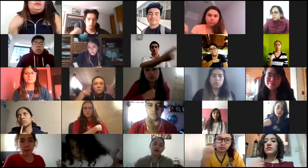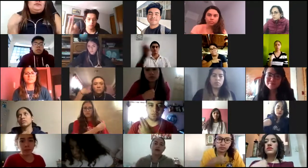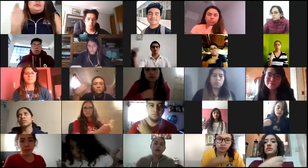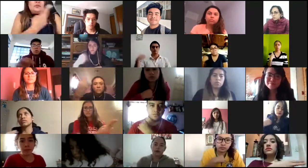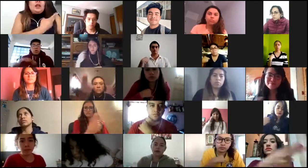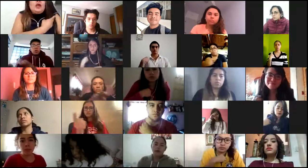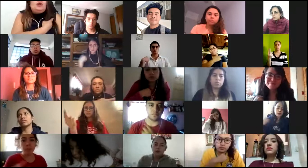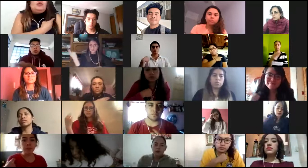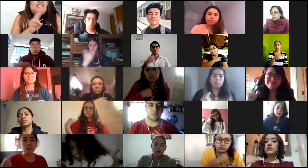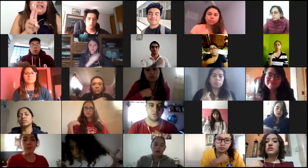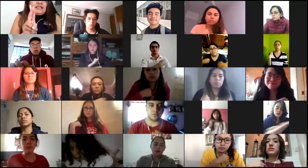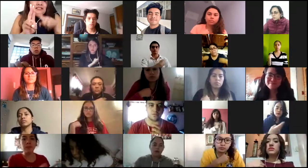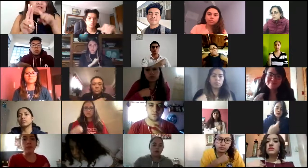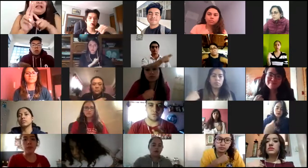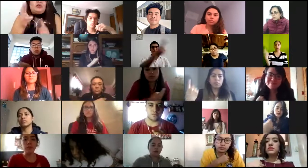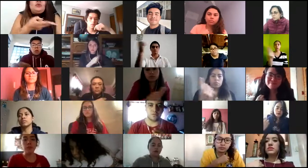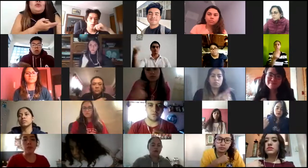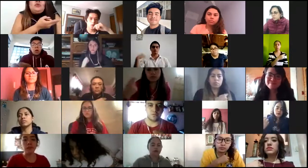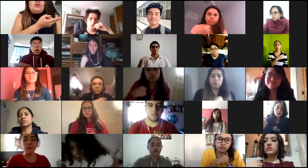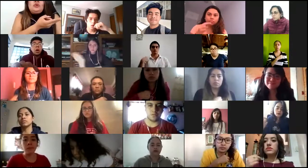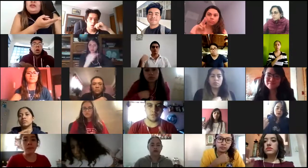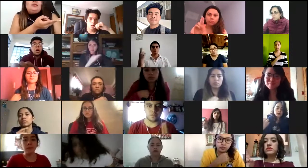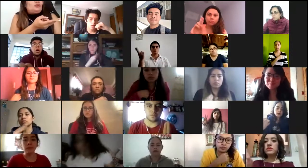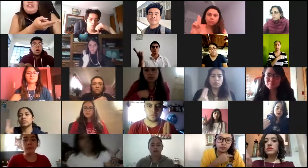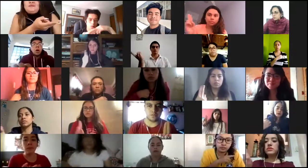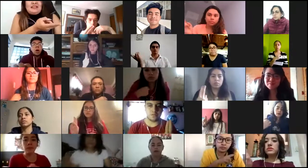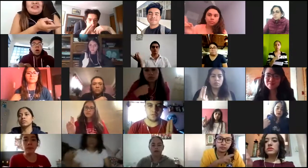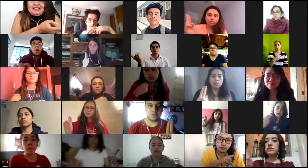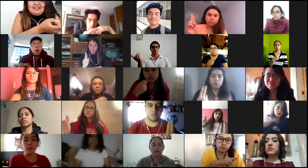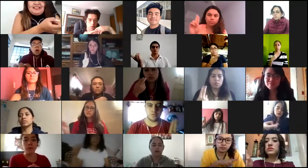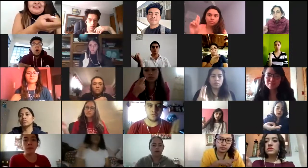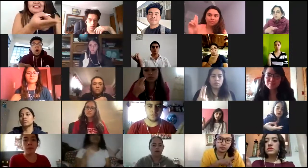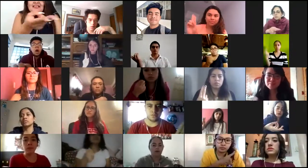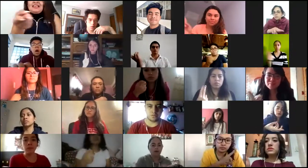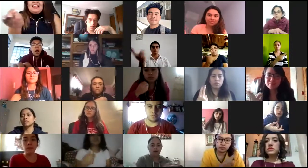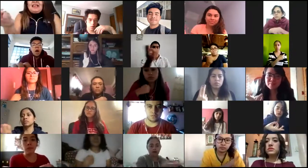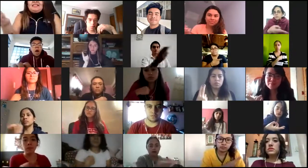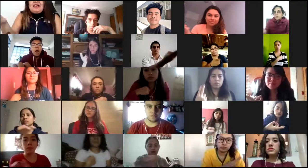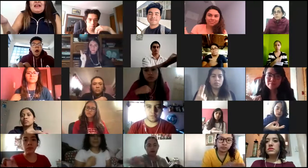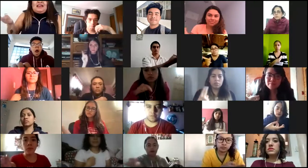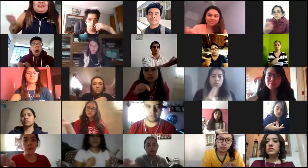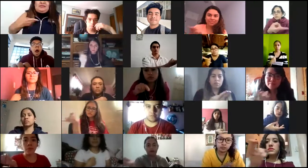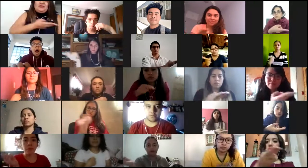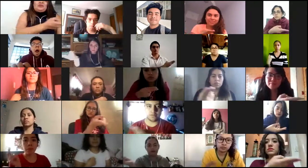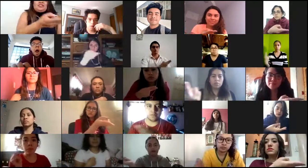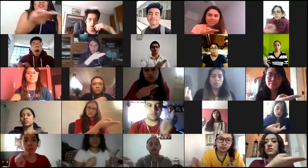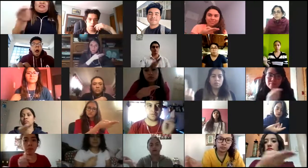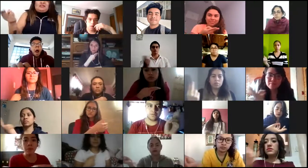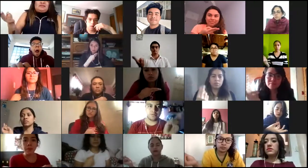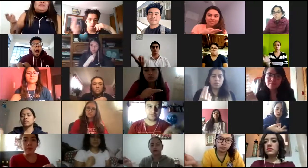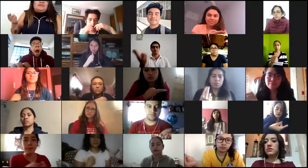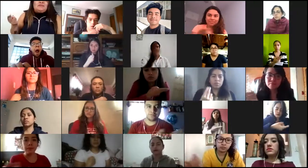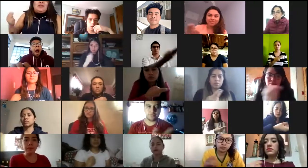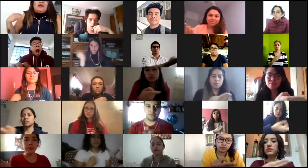nosotros. Ustedes, letra U, tú no eres parte y señalas a ellos. Ustedes.